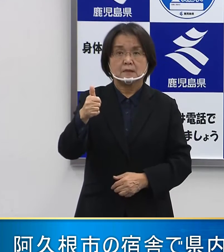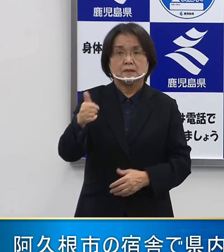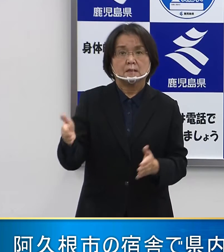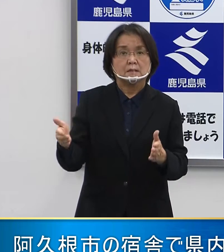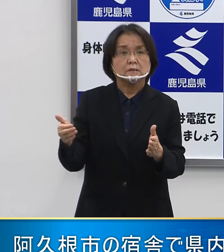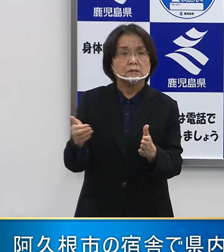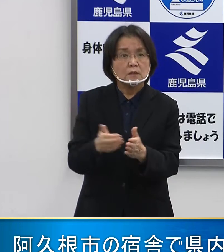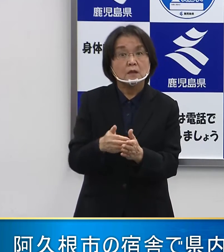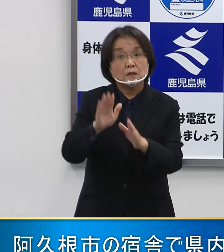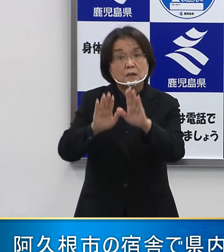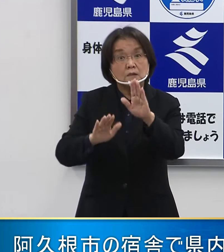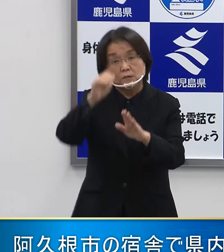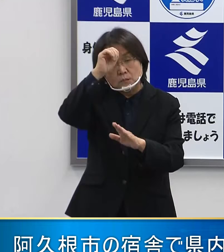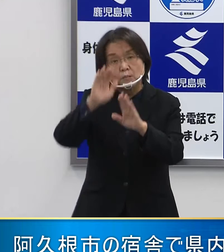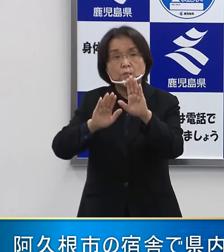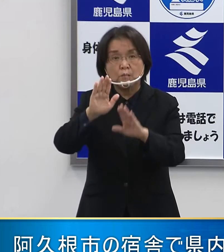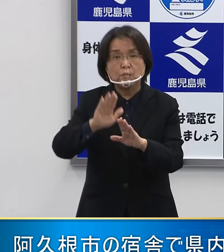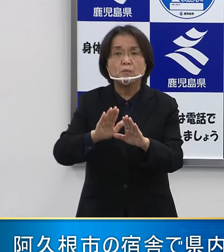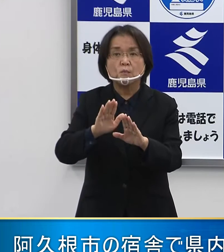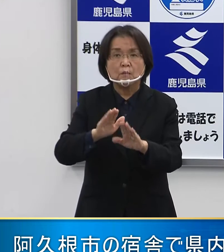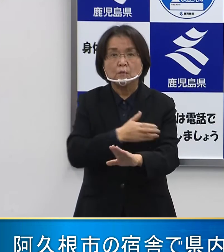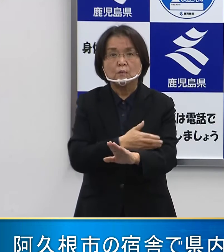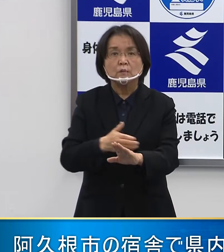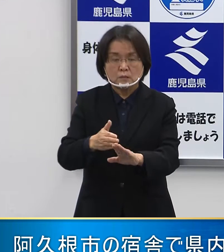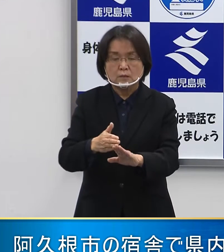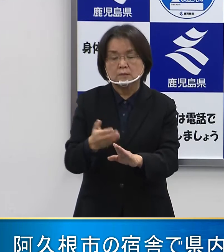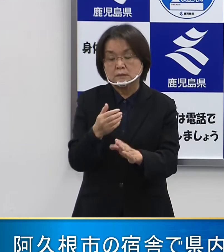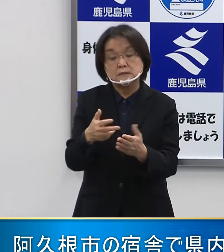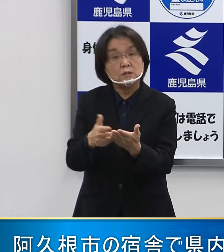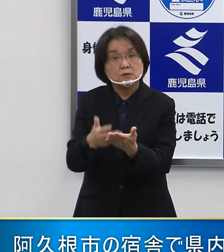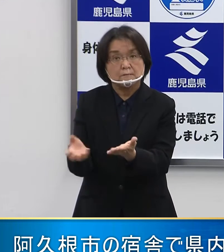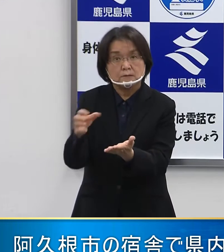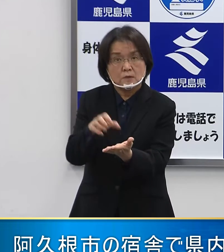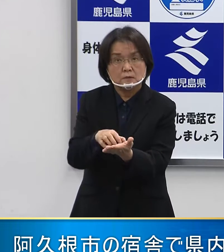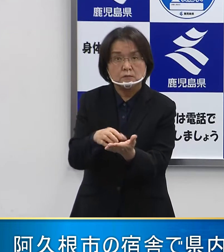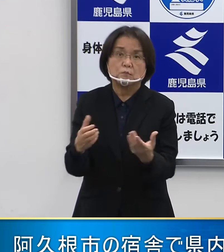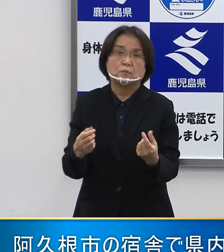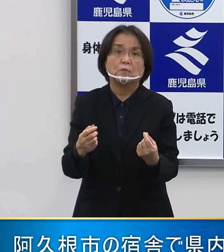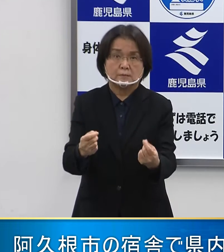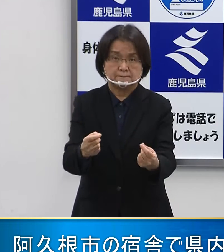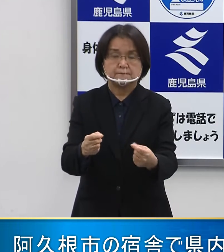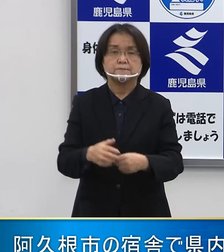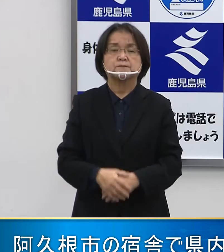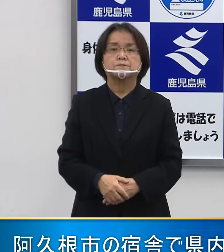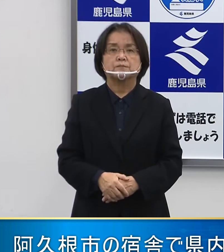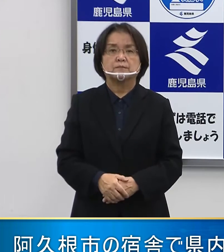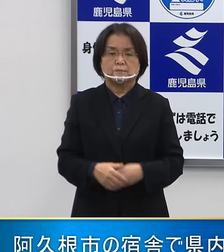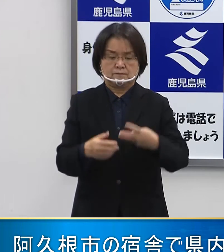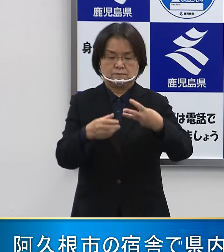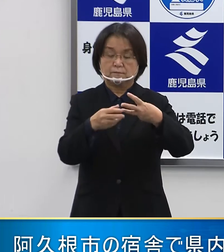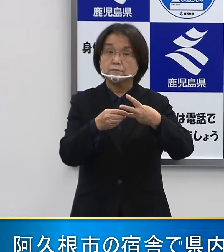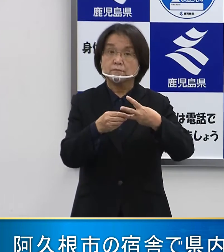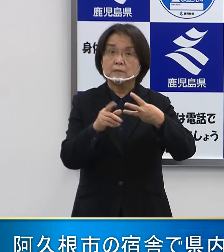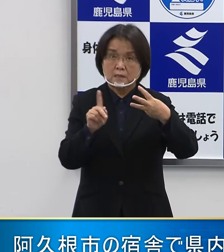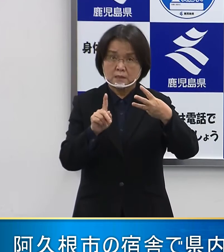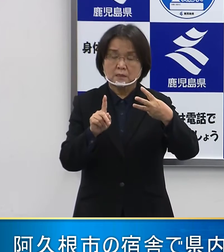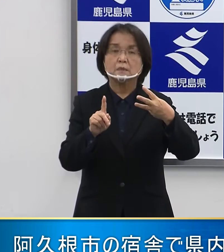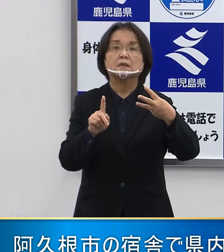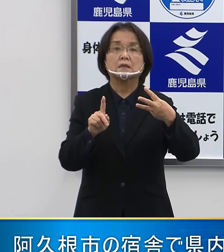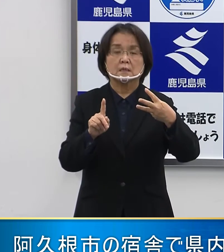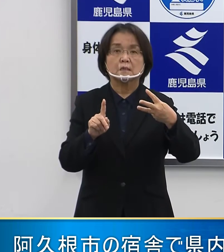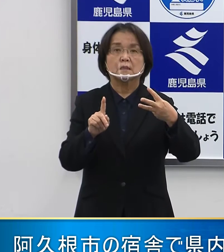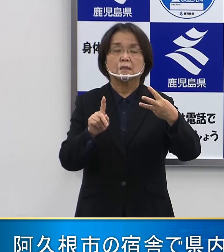の現在の症状が教頭については記載のとおりです次に3点目でございます